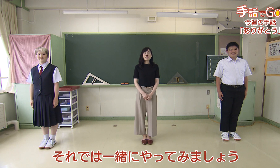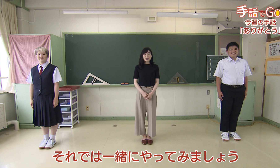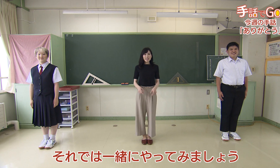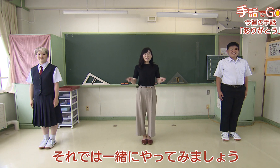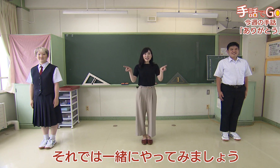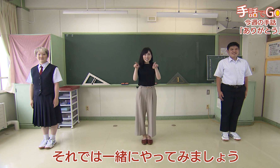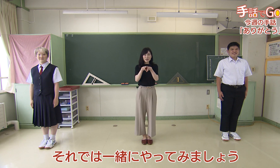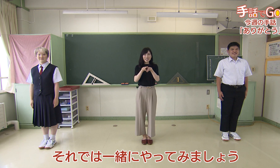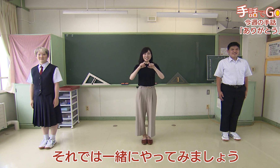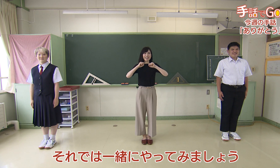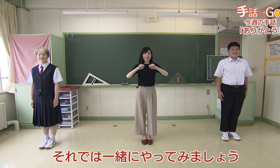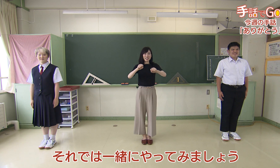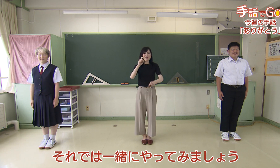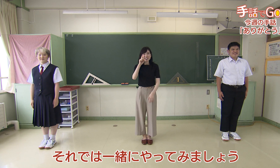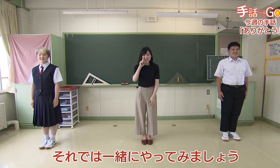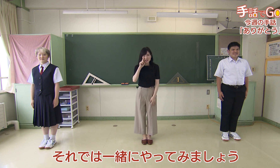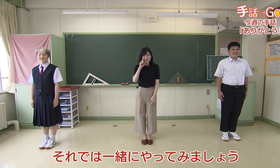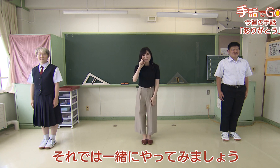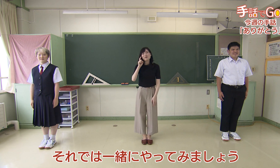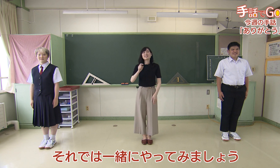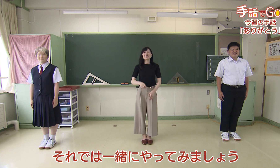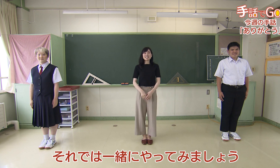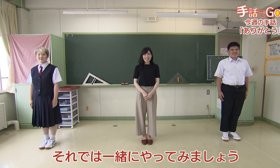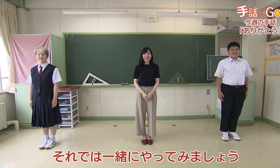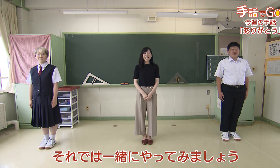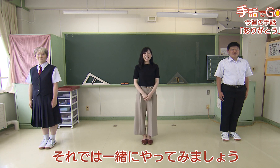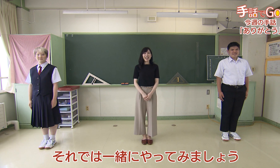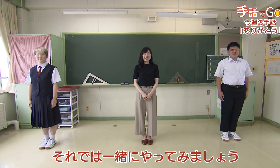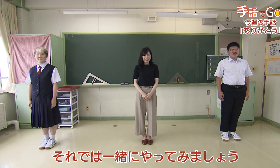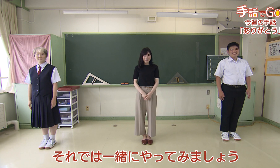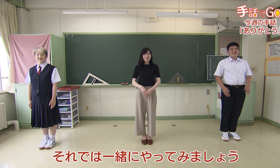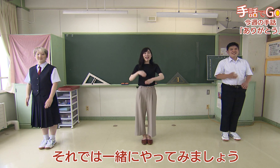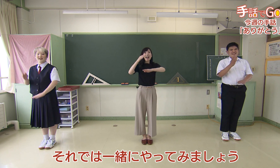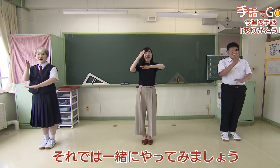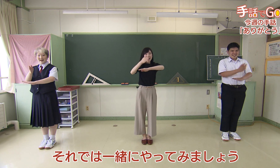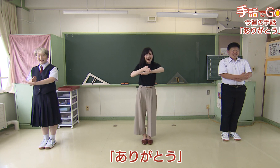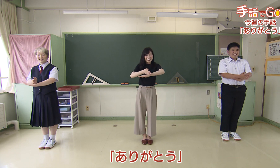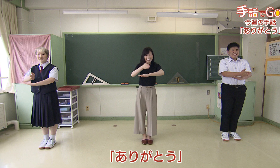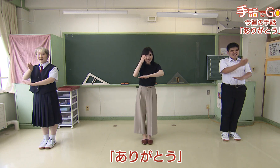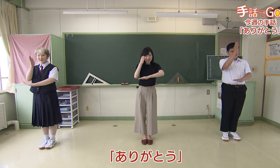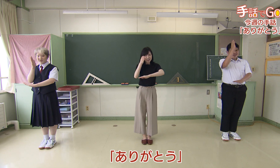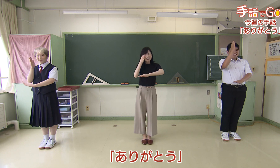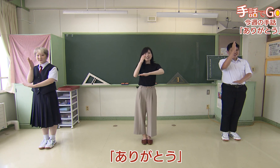それでは一緒にやってみましょう。せーの、ありがとう。